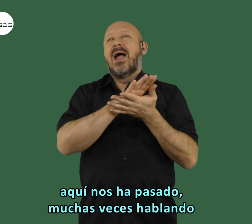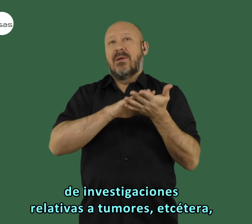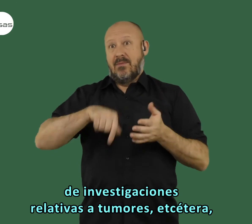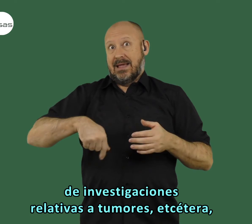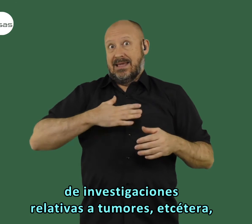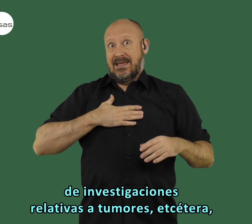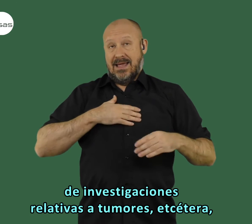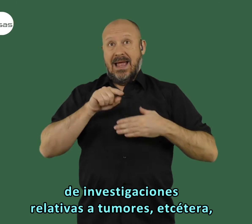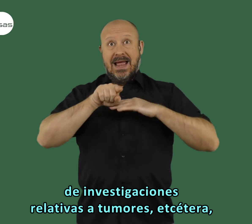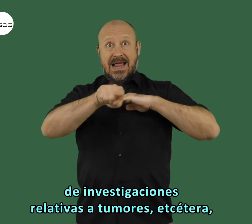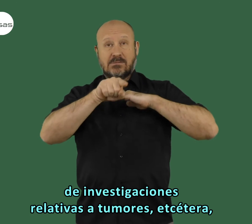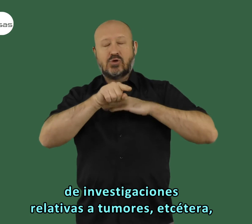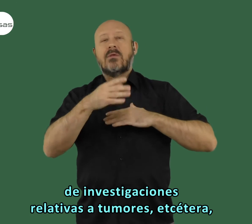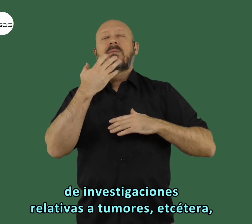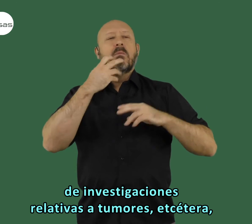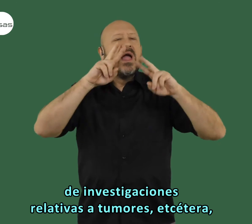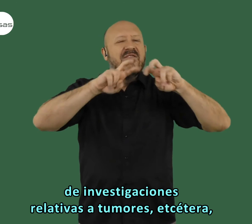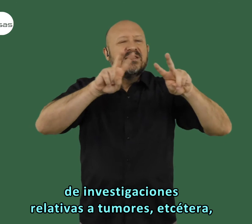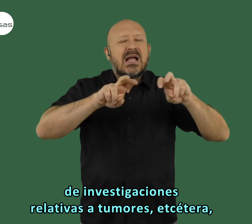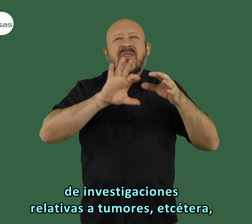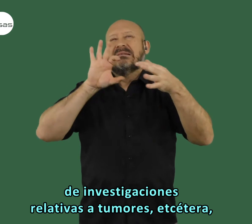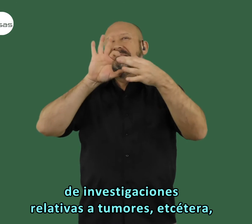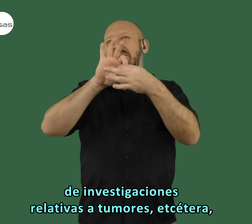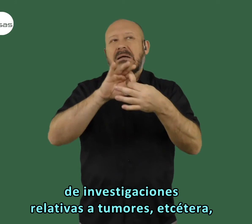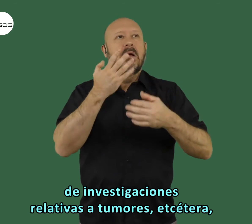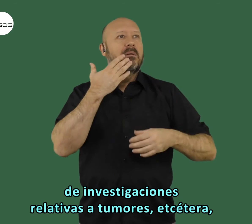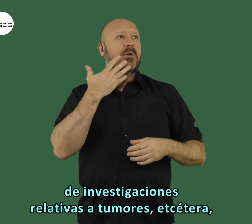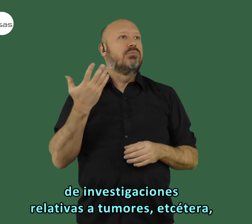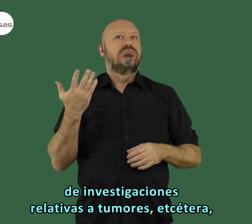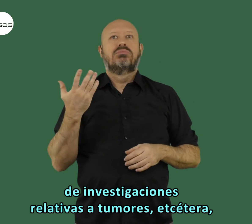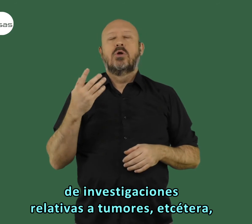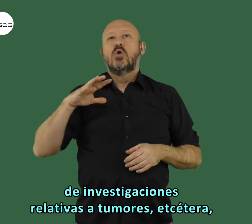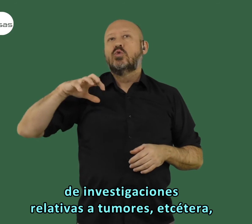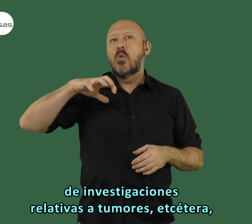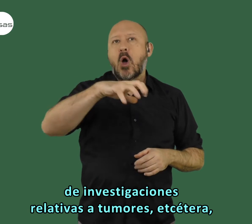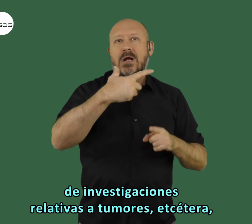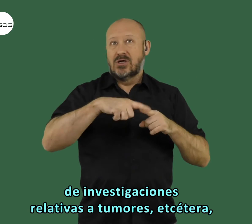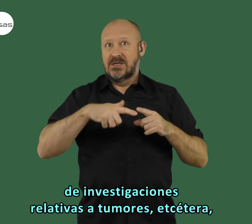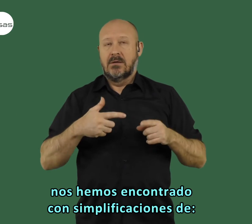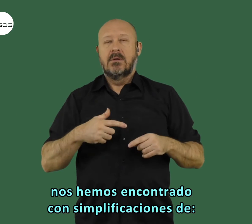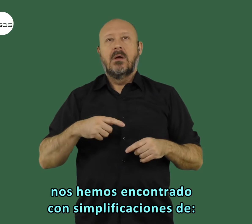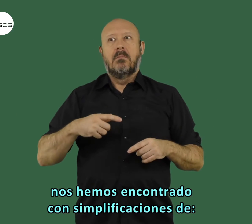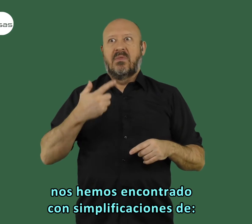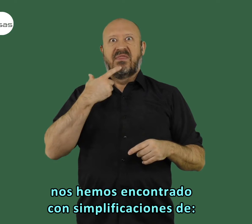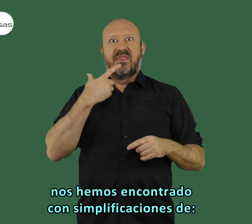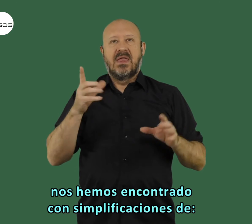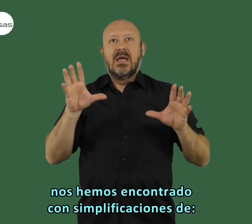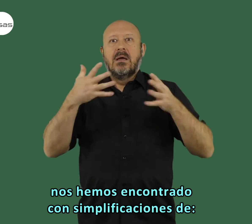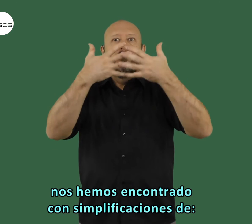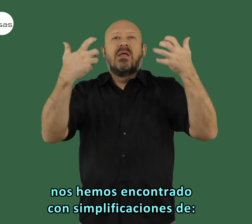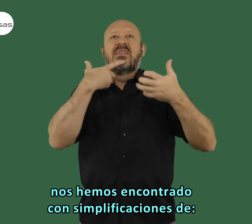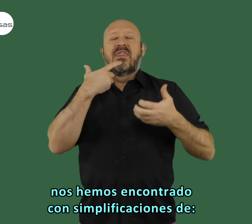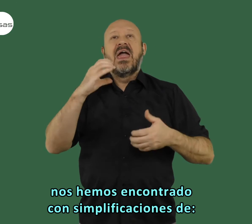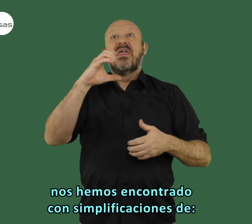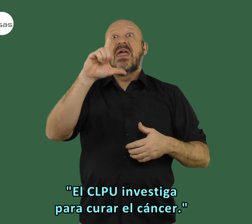veces hablando de investigaciones relativas a tumores, etcétera, nos hemos encontrado